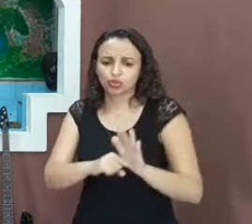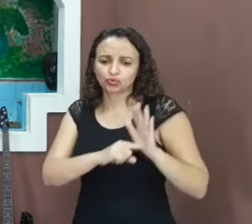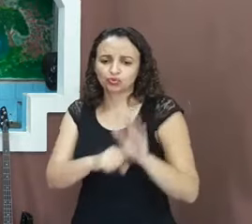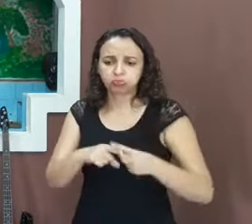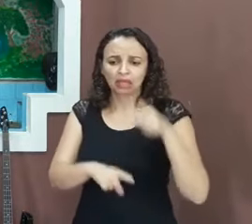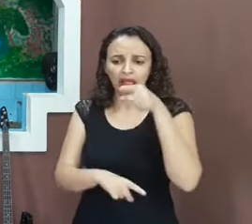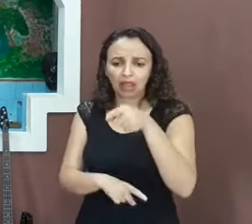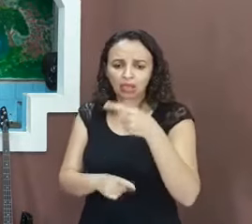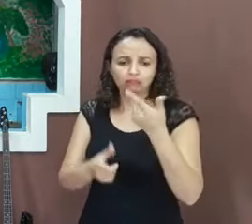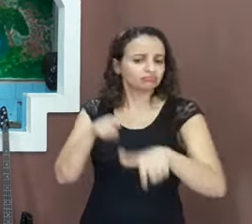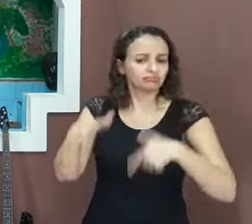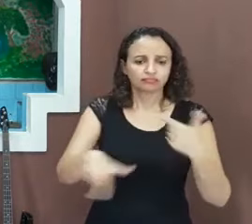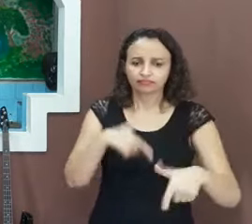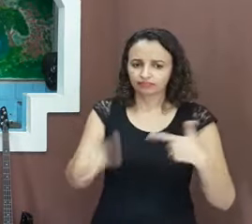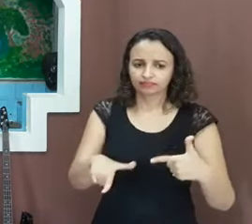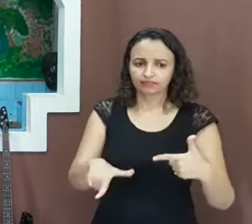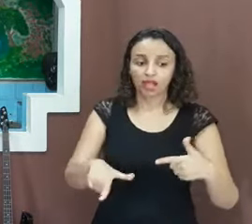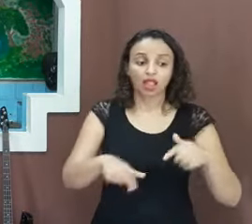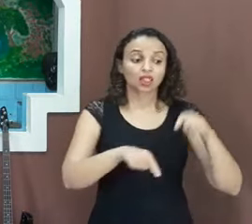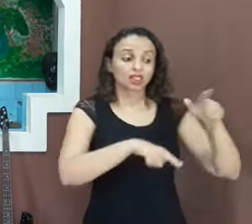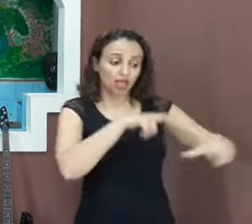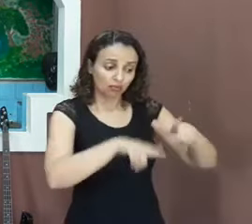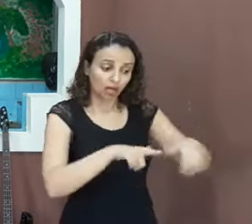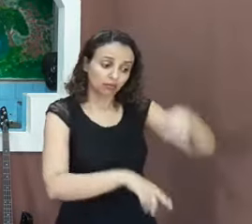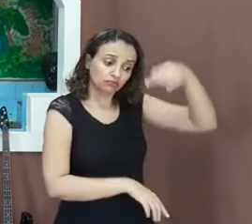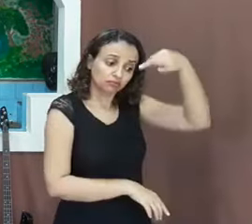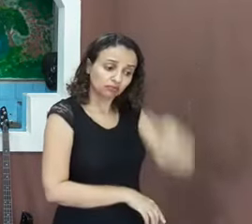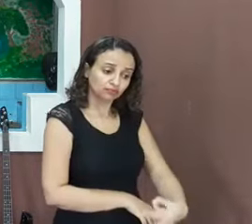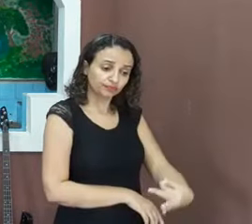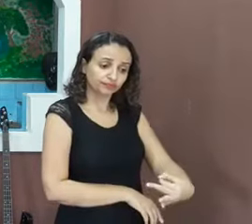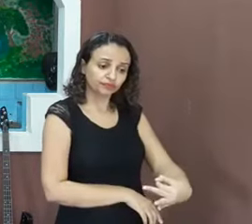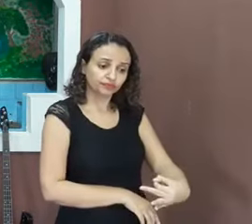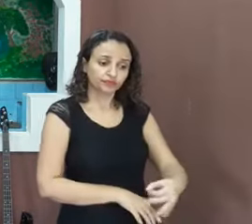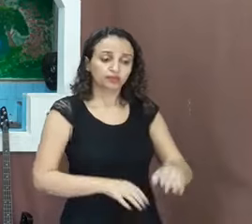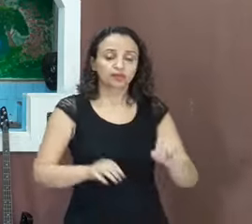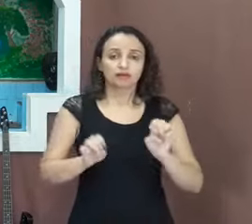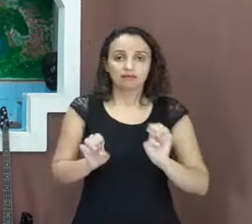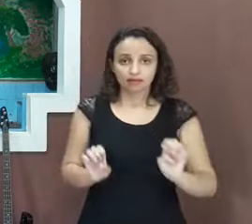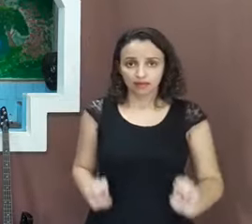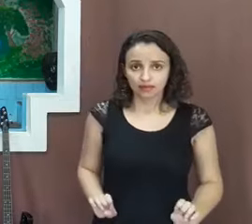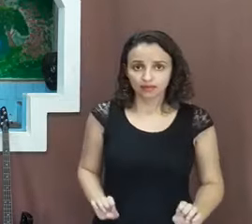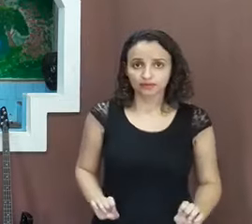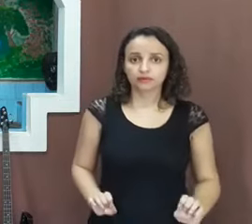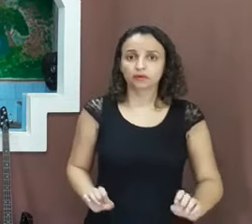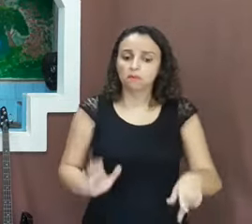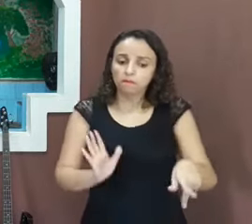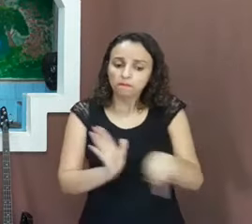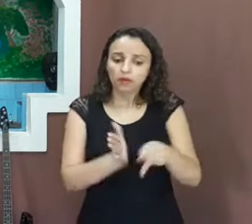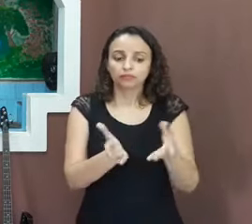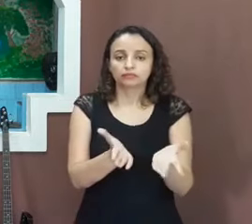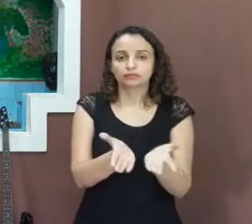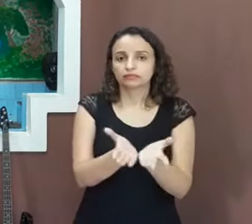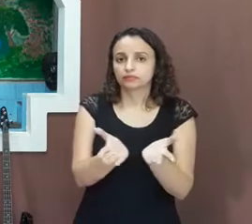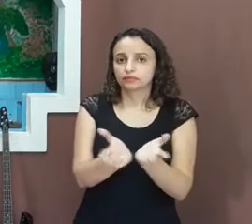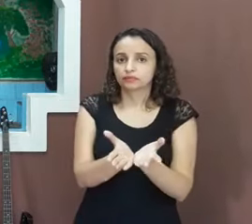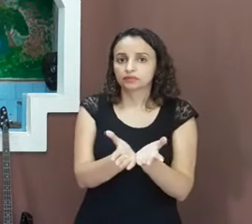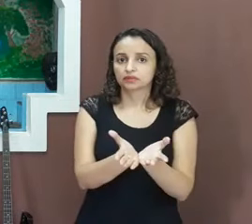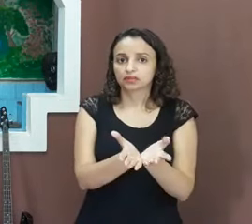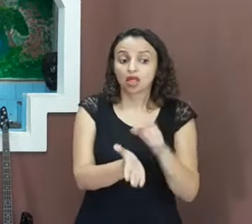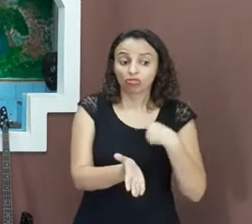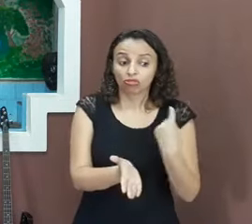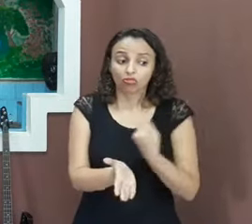são componentes para se ter comportamentos dignos de um cristão. Finalmente, irmãos, nós vos rogamos